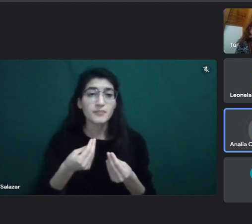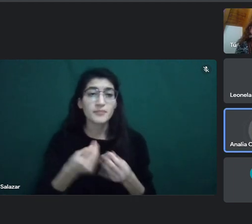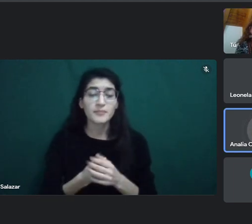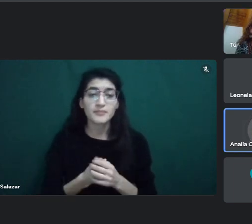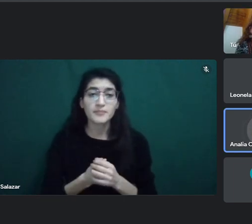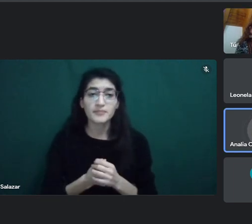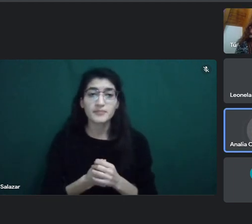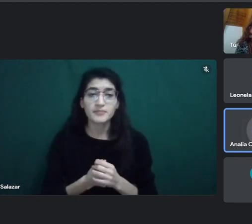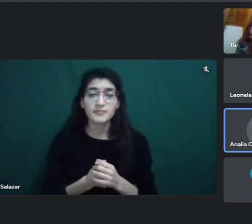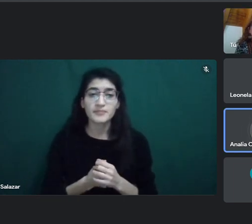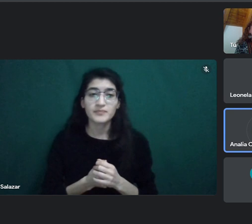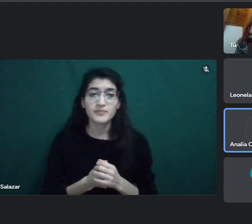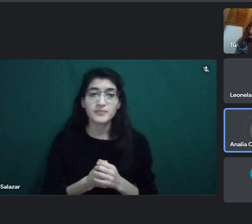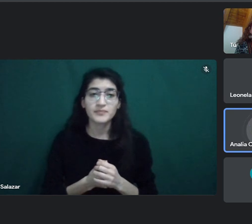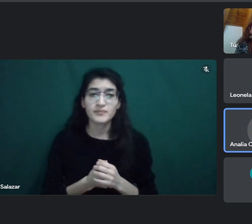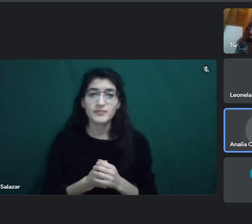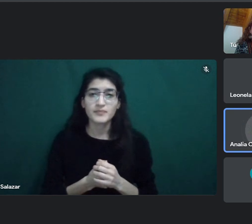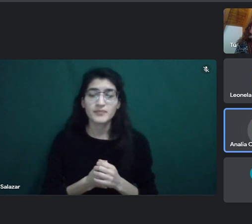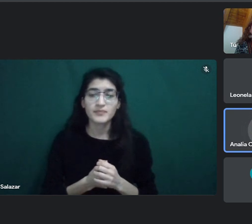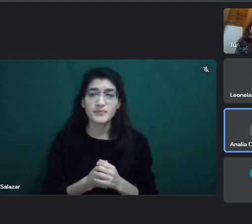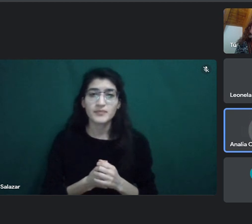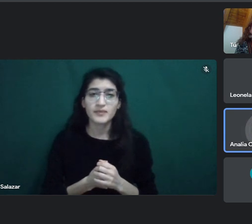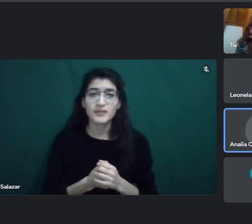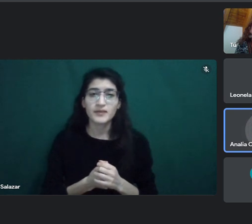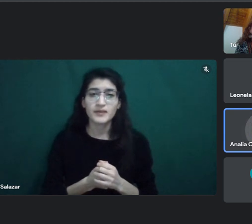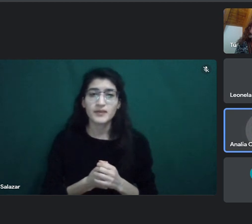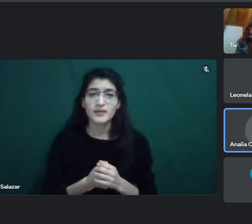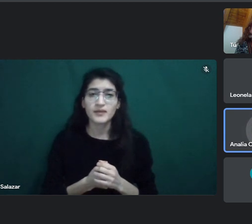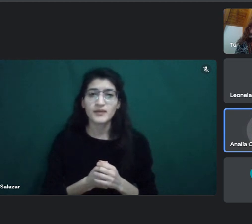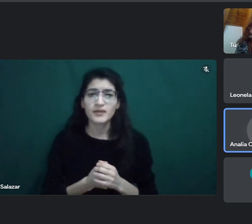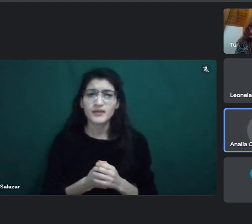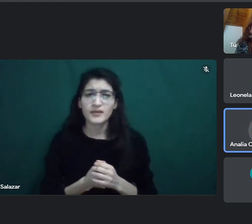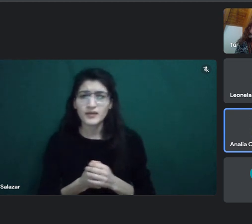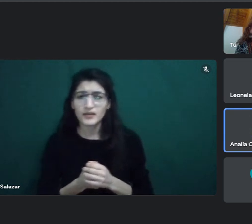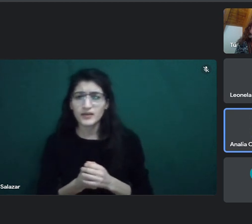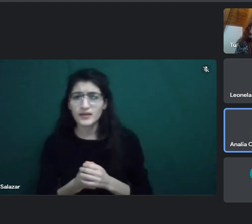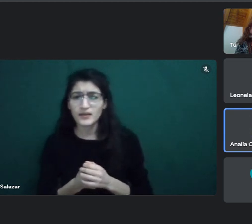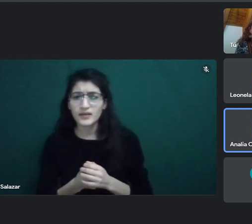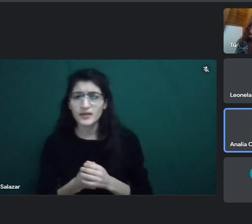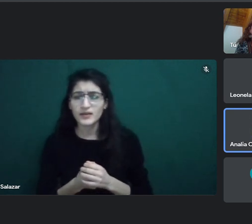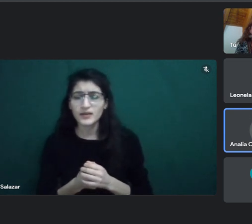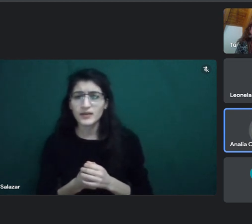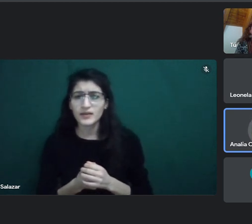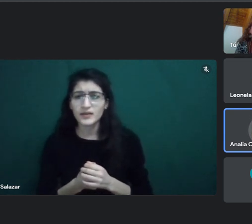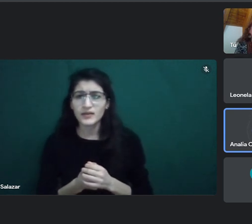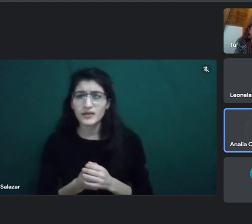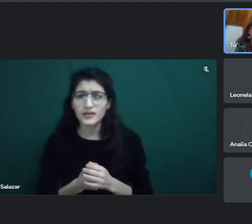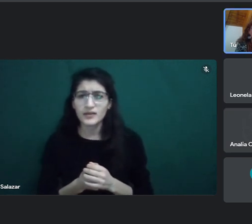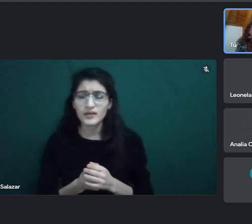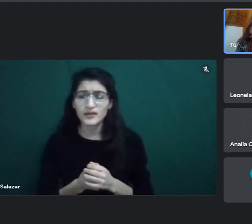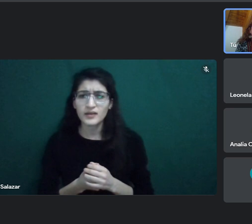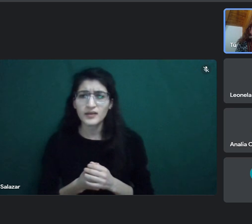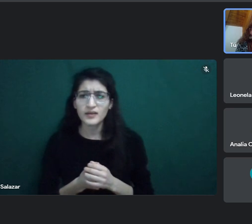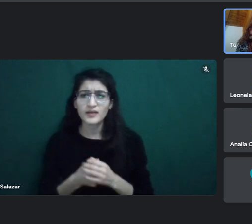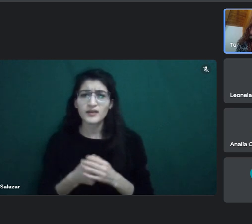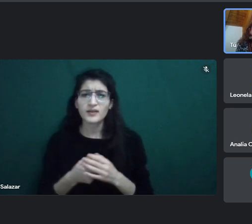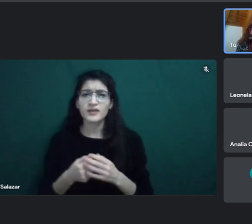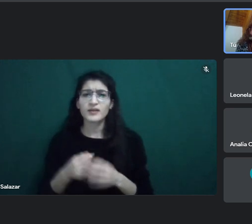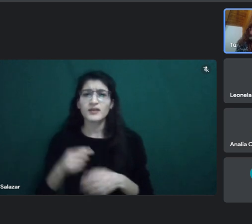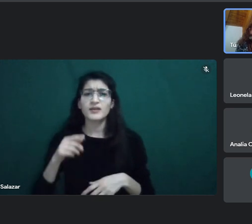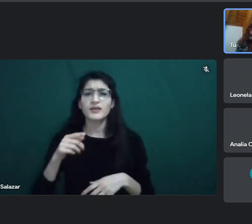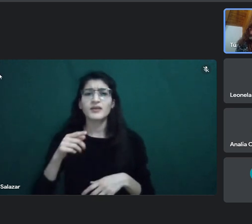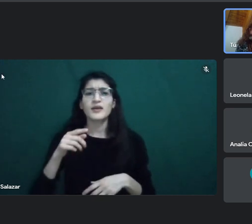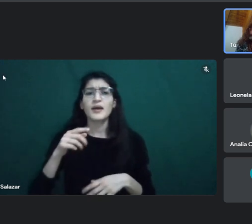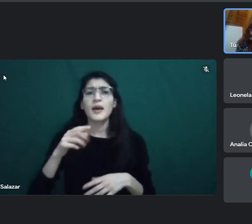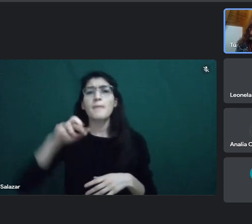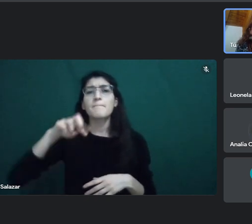cada materia, o para cada asignatura. Para el periodo de planificación. ¿Así es? Claro, para cada asignatura, para